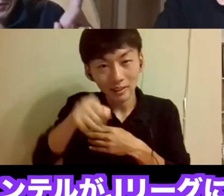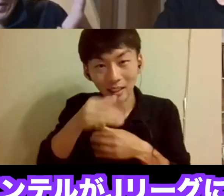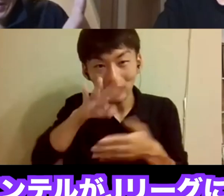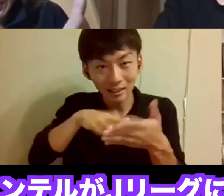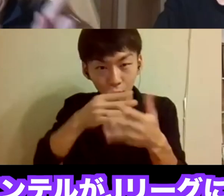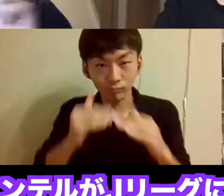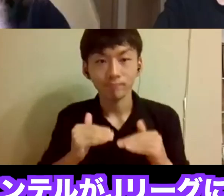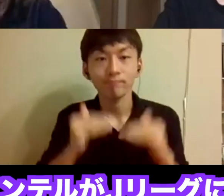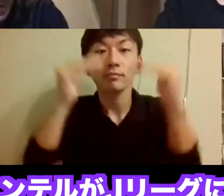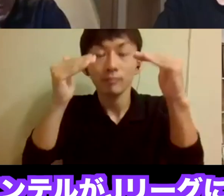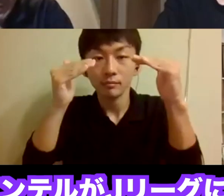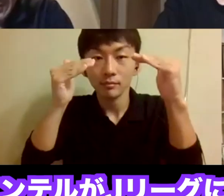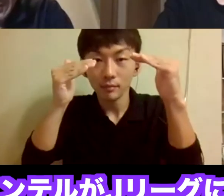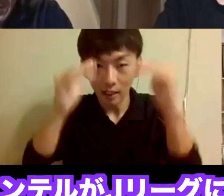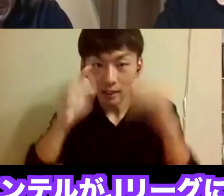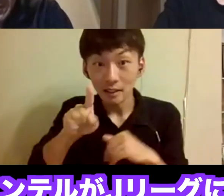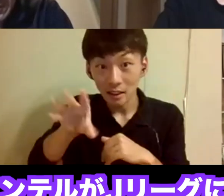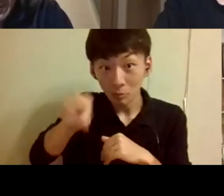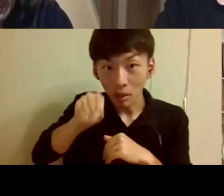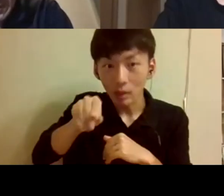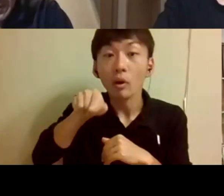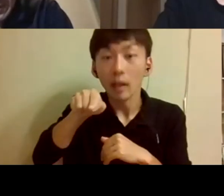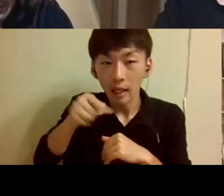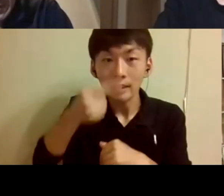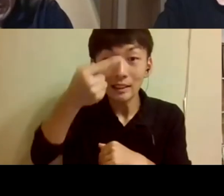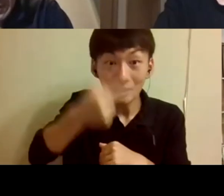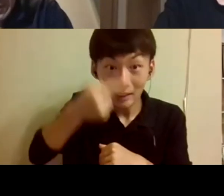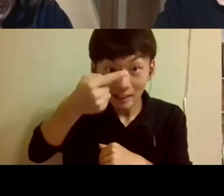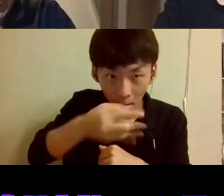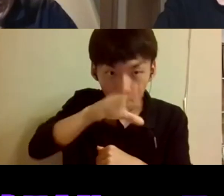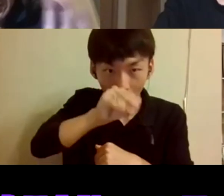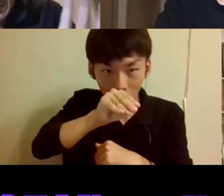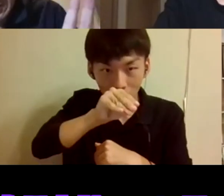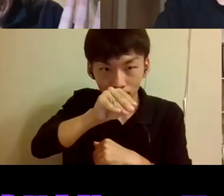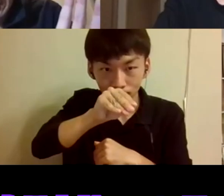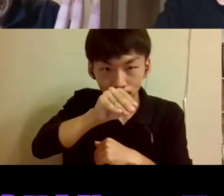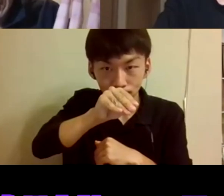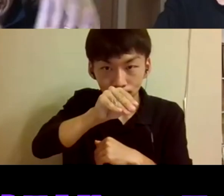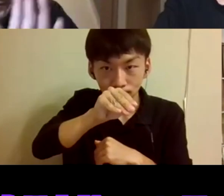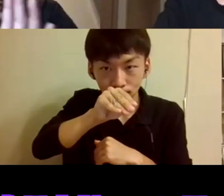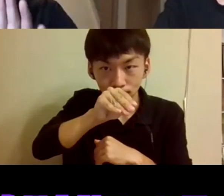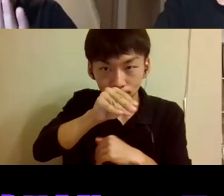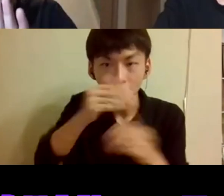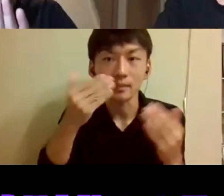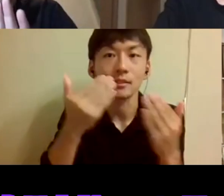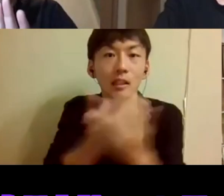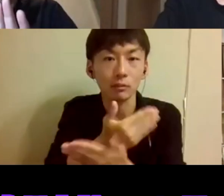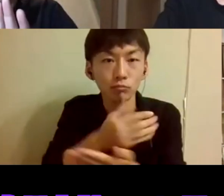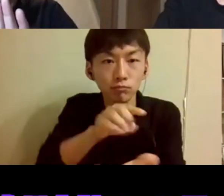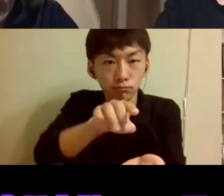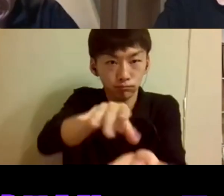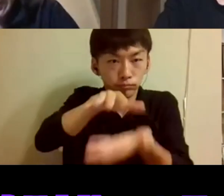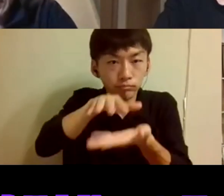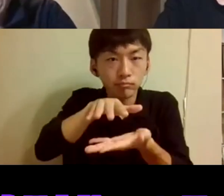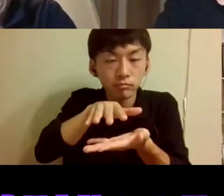が1000万円になるんですねこれってクラウドファンディングの時にはなかった話ですね